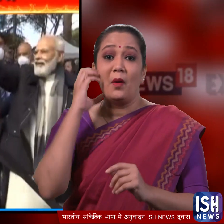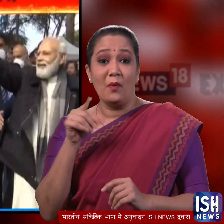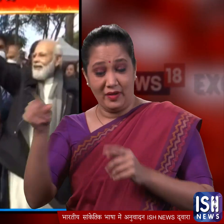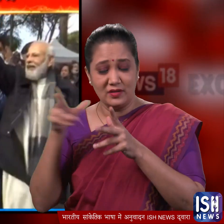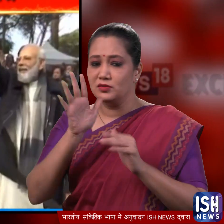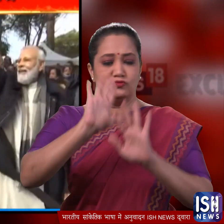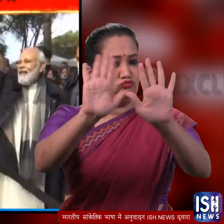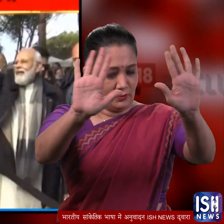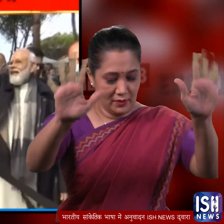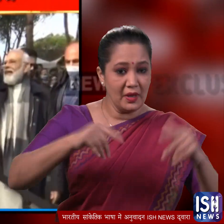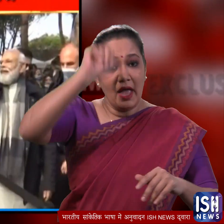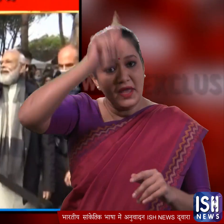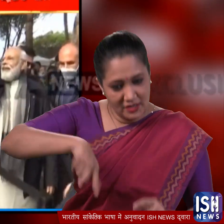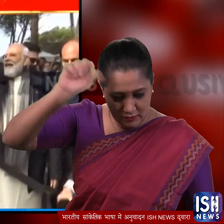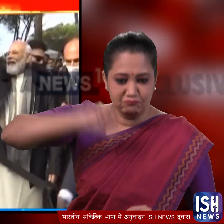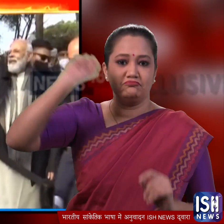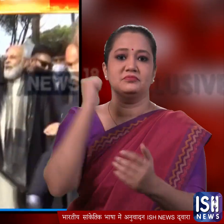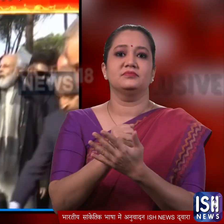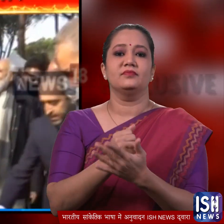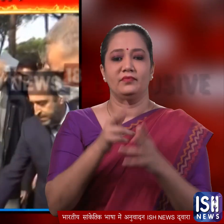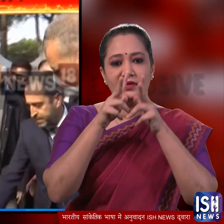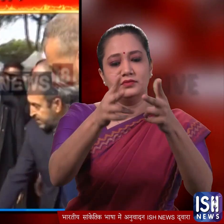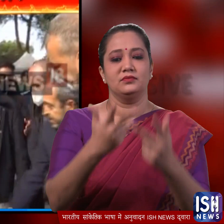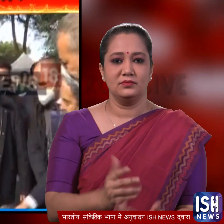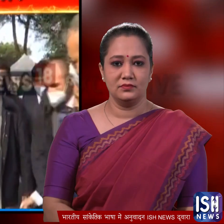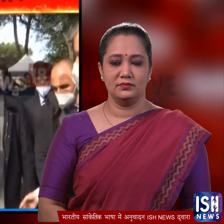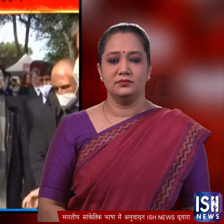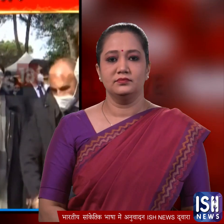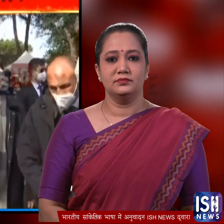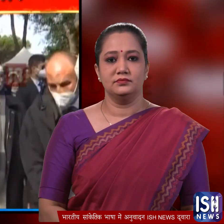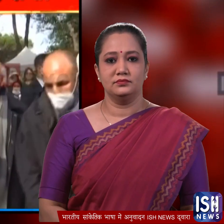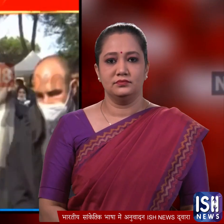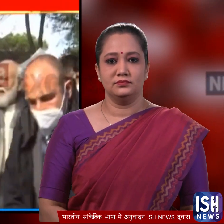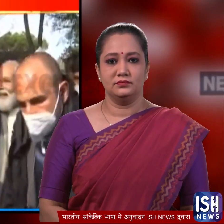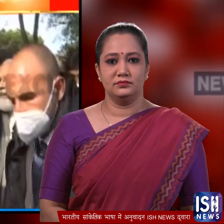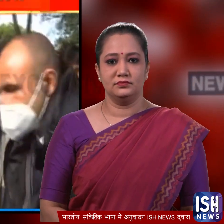लेकिन प्रधानमंत्री ने उन्हें रोककर भारत माता की जय के नारे लगवाए।